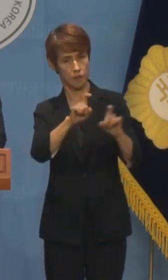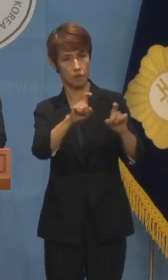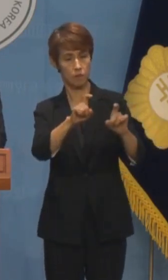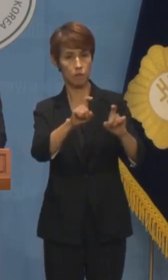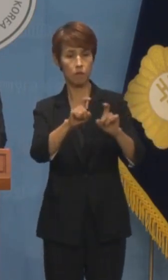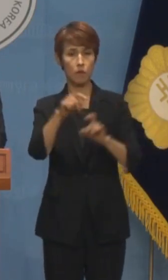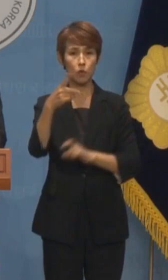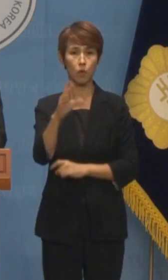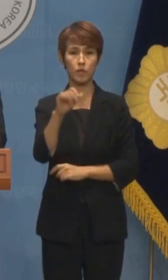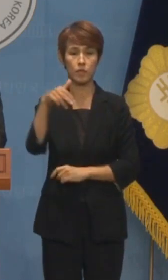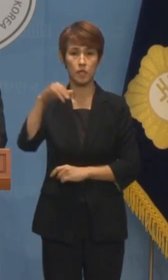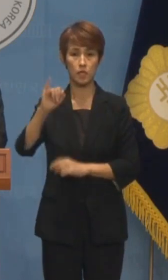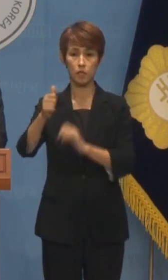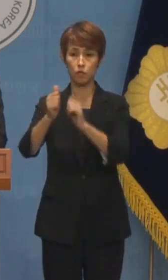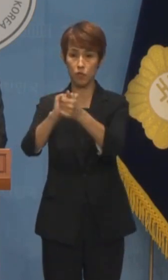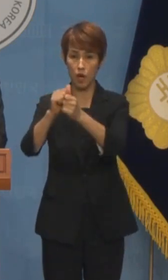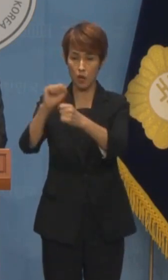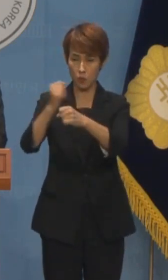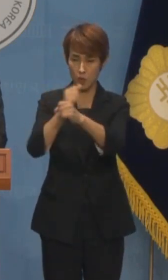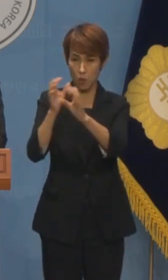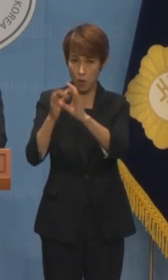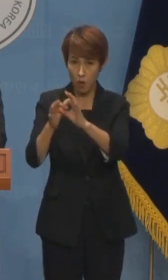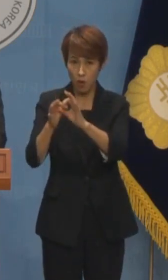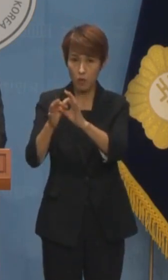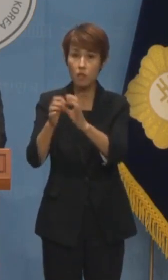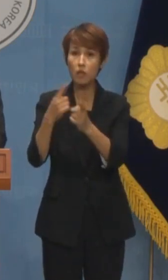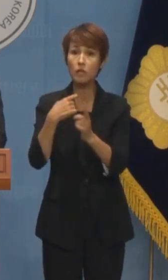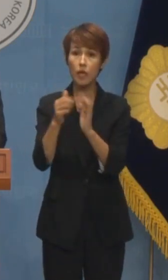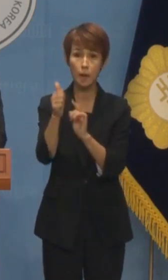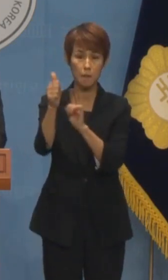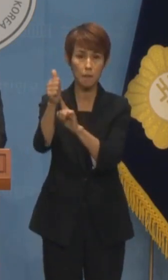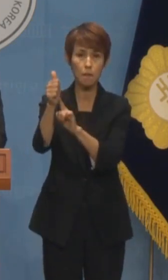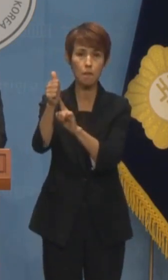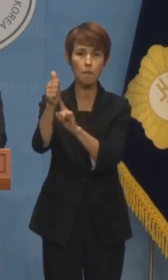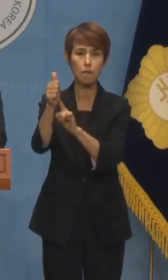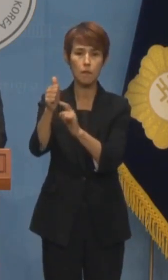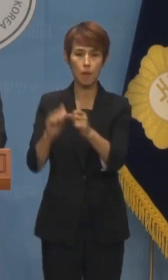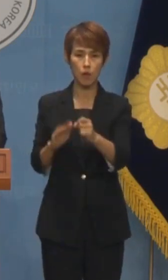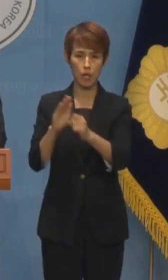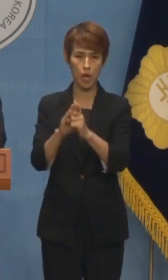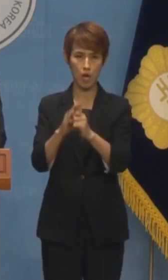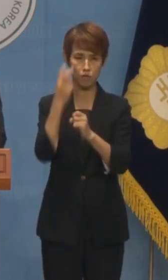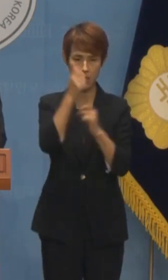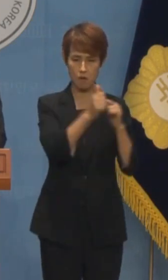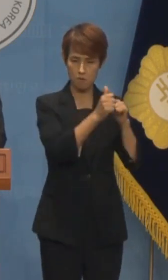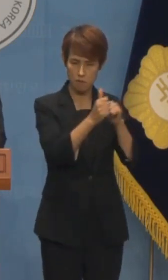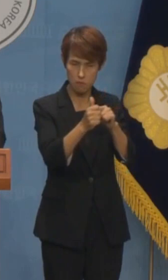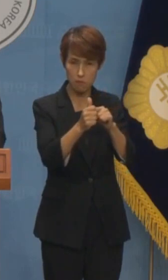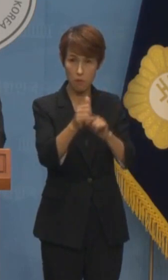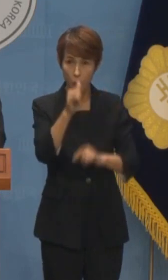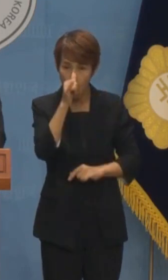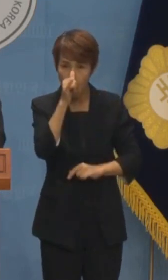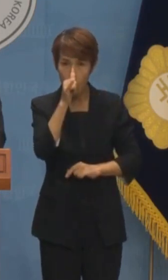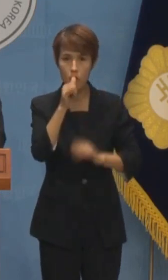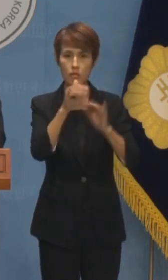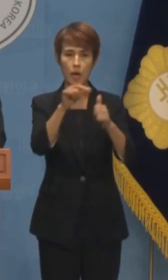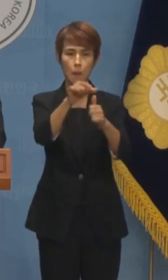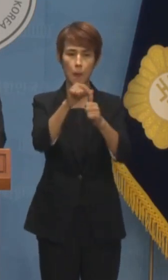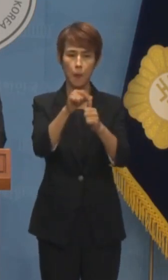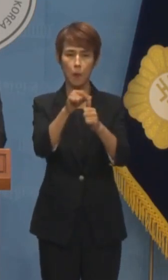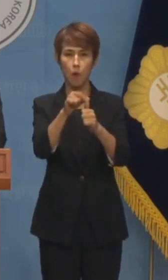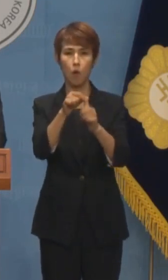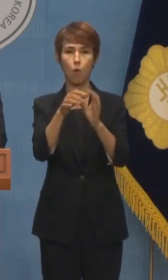도이치모터스 주가 조작 세력이 해병대원 수사외압의 전면에 선 데 이어 이제는 인사조작,